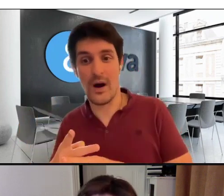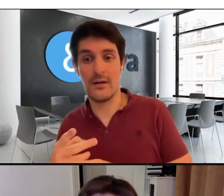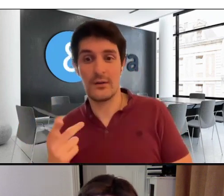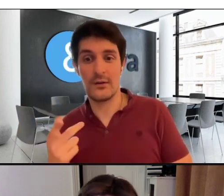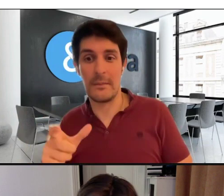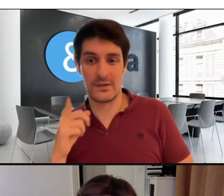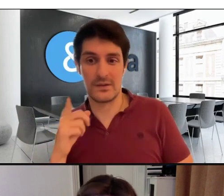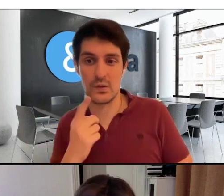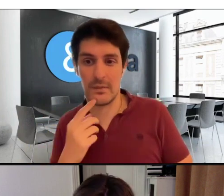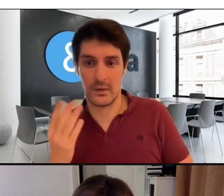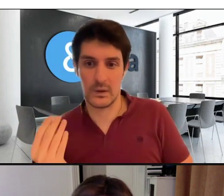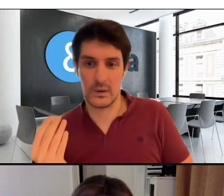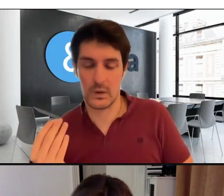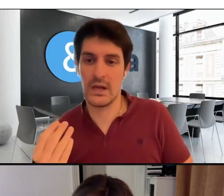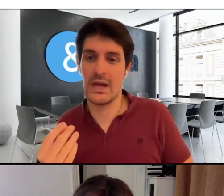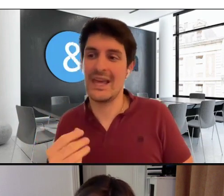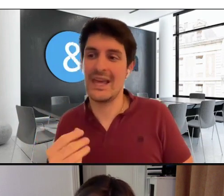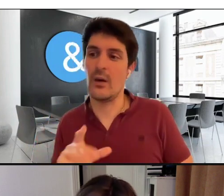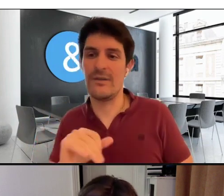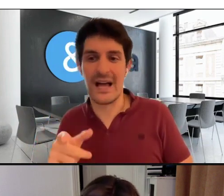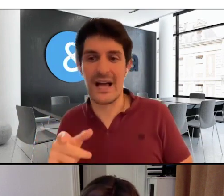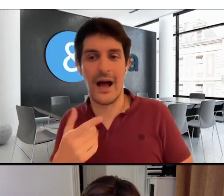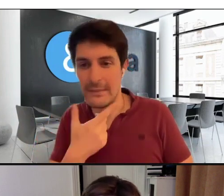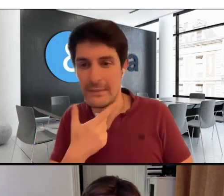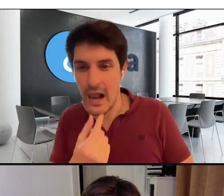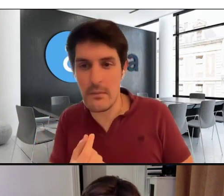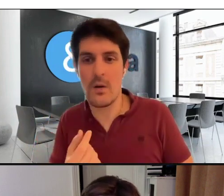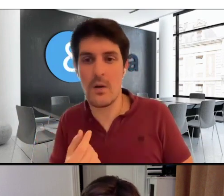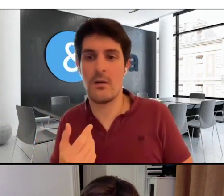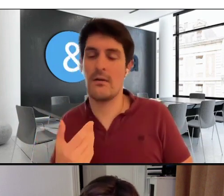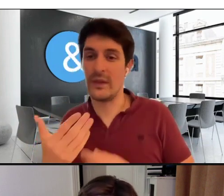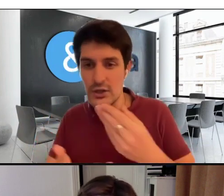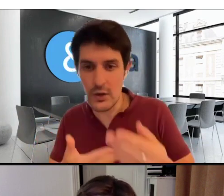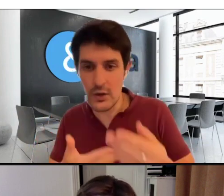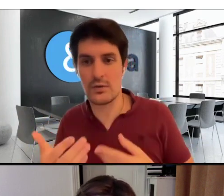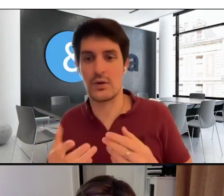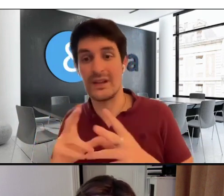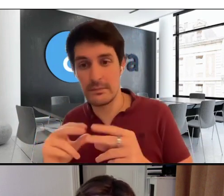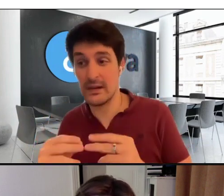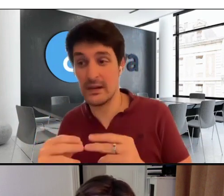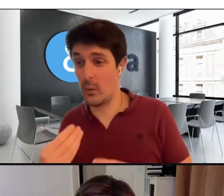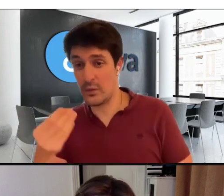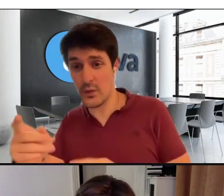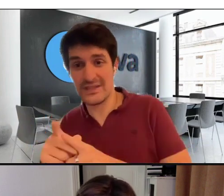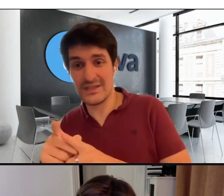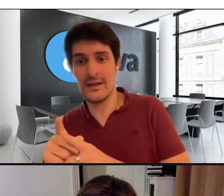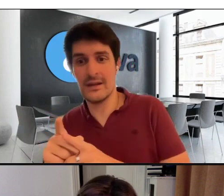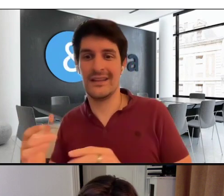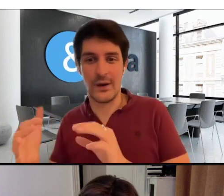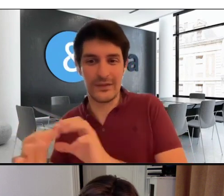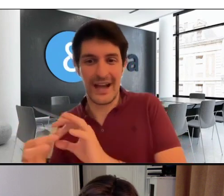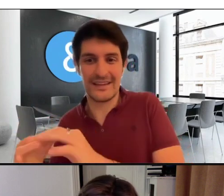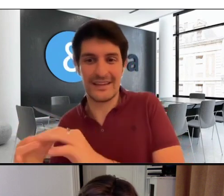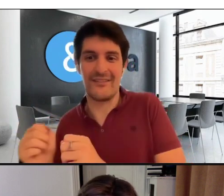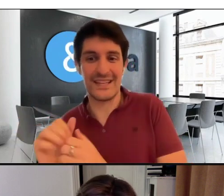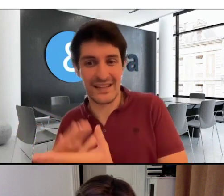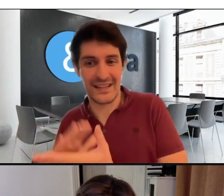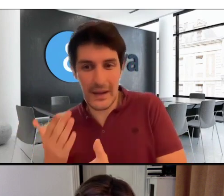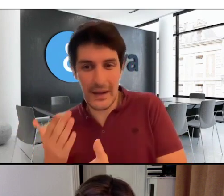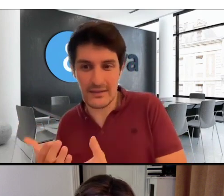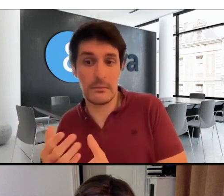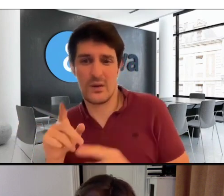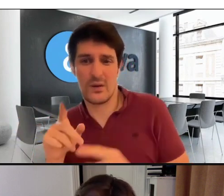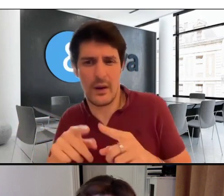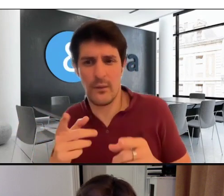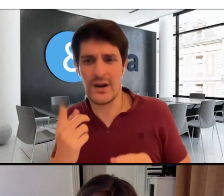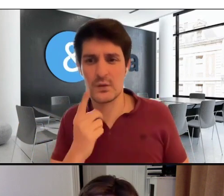de la personne sourde malentendante. Et on fait ça amicalement, on échange, on explique, on donne aussi des contacts avec des interprètes, parce